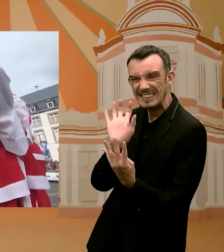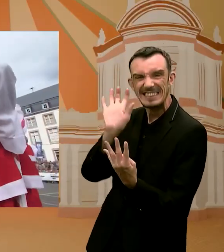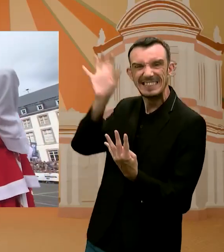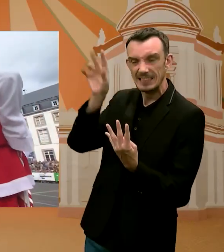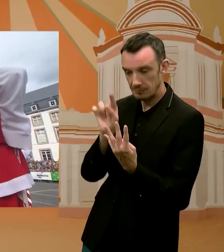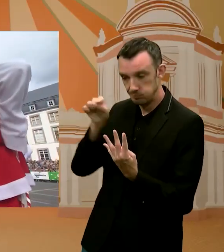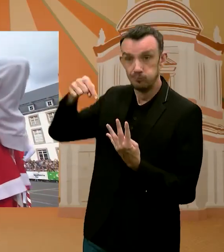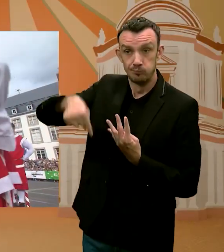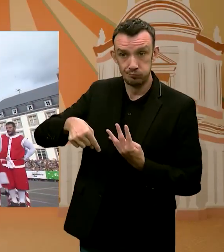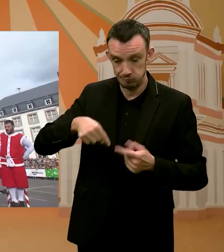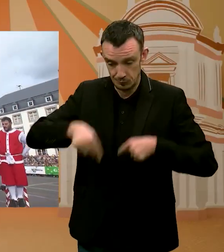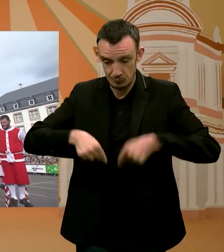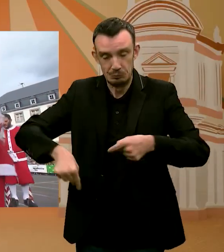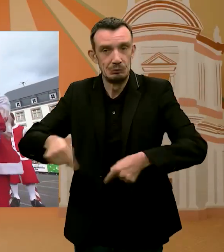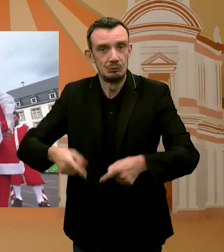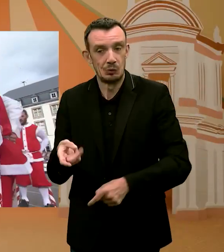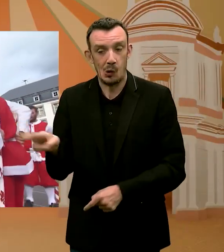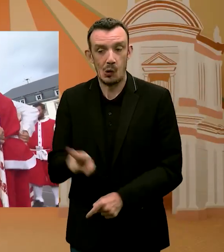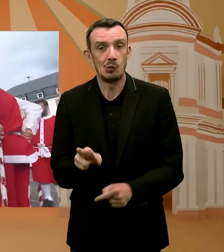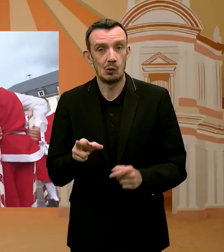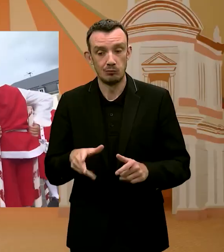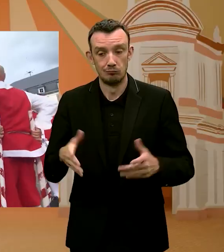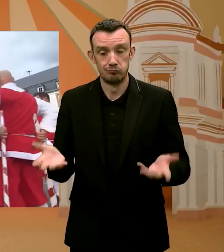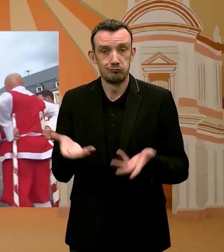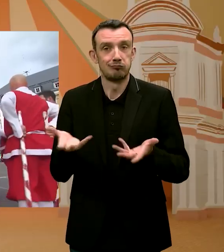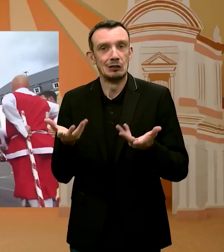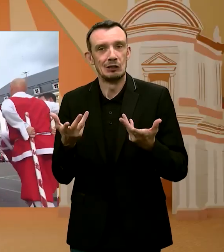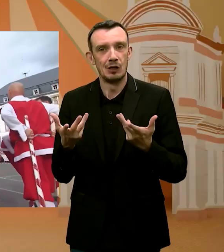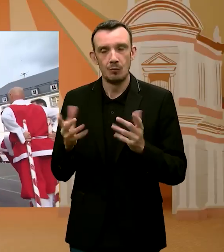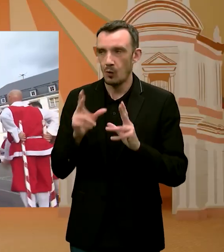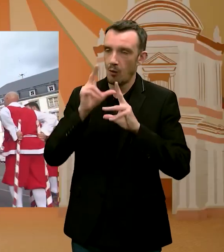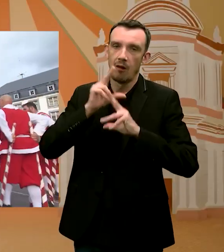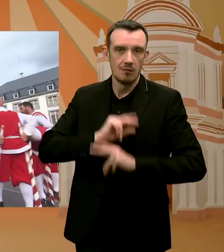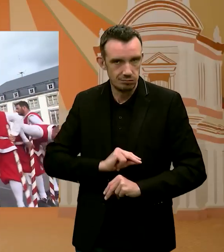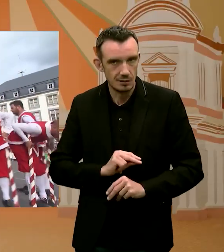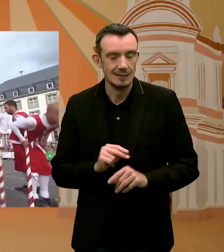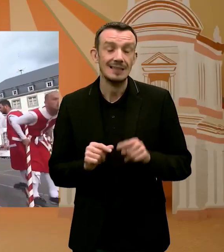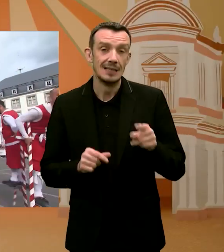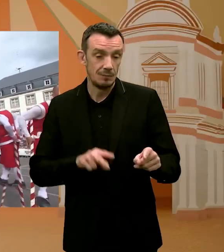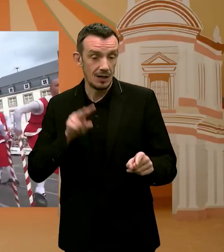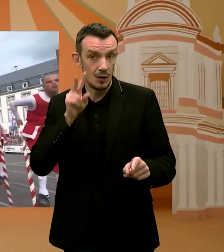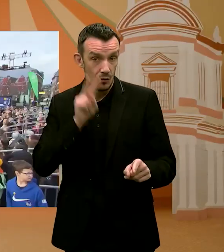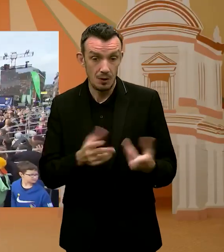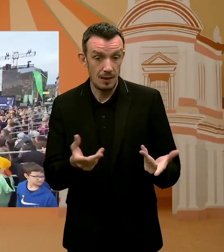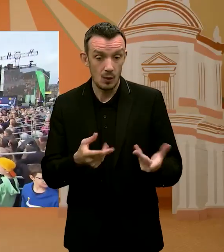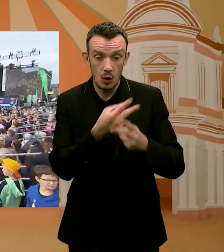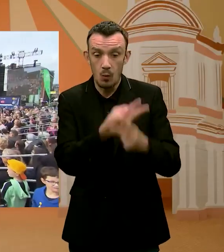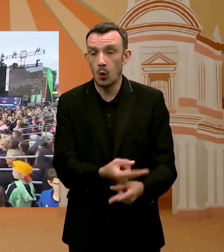juste pour la petite anecdote. Il a heureusement pu se récupérer. Mais là, les Mélans, comme le dit Alice, ils ne savent plus se reposer, Nicolas. C'est plus possible pour eux. Ils sont trop